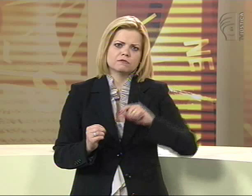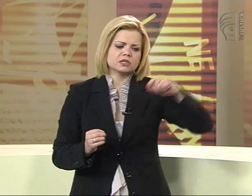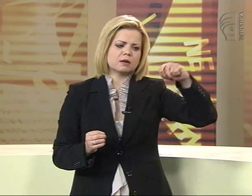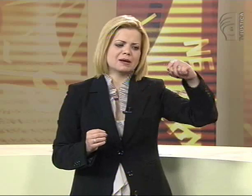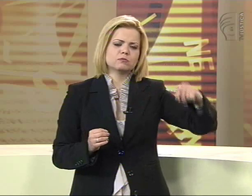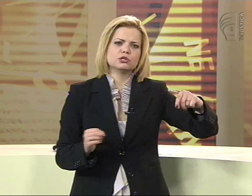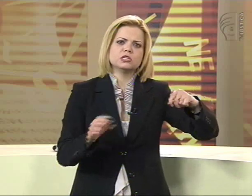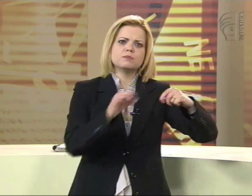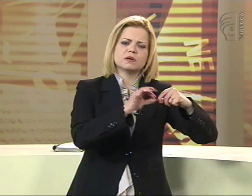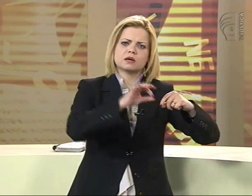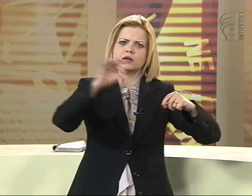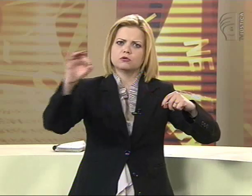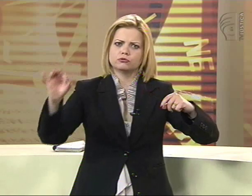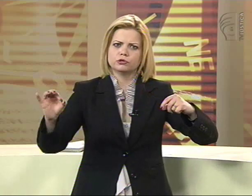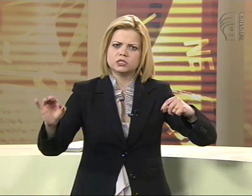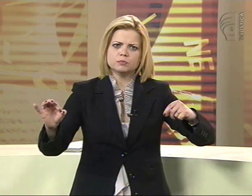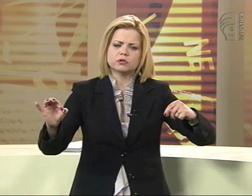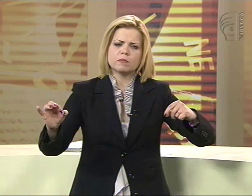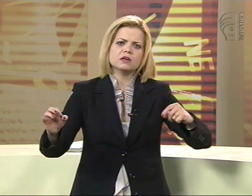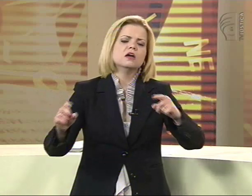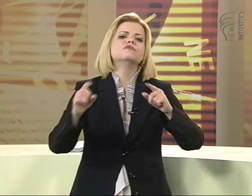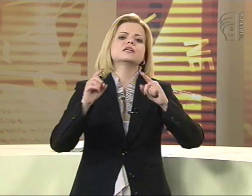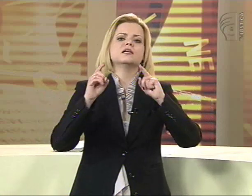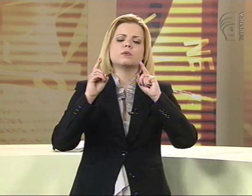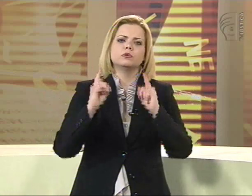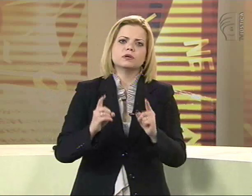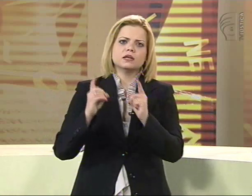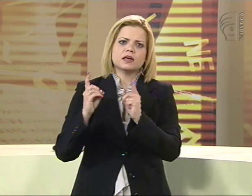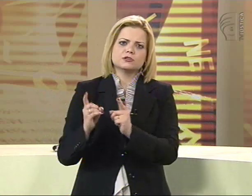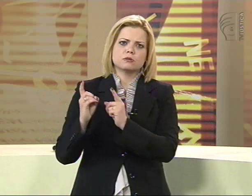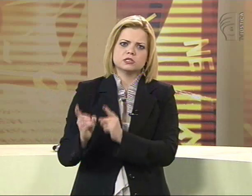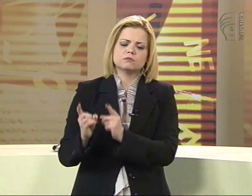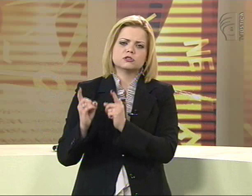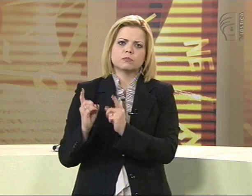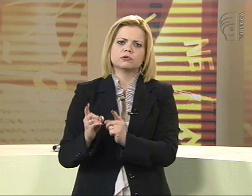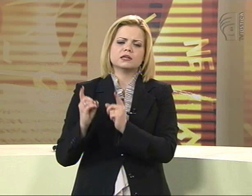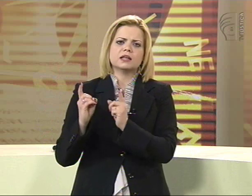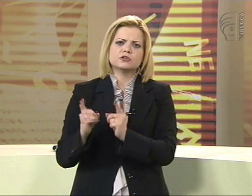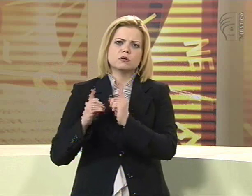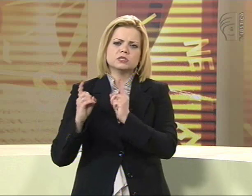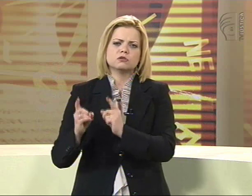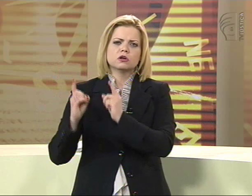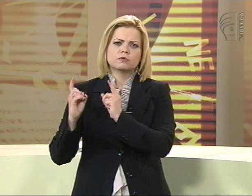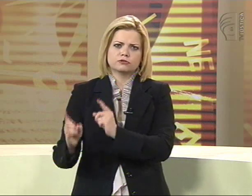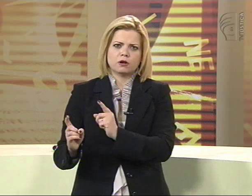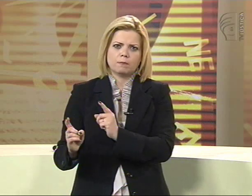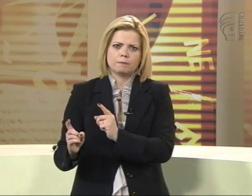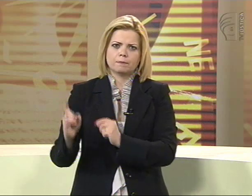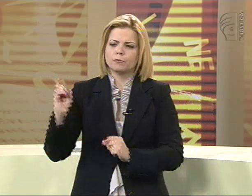Você trabalha em um município, mas trabalha em outro município também. Você tem uma pluralidade de domicílio, mas uma pluralidade de domicílio profissional. Muito